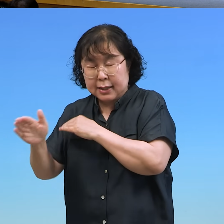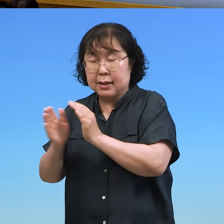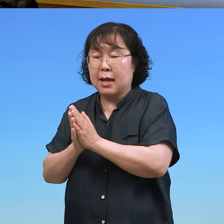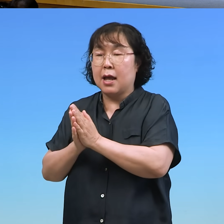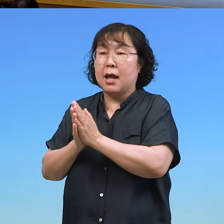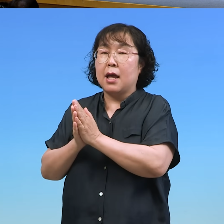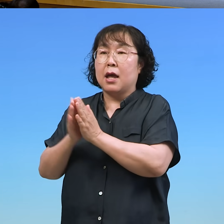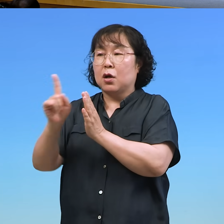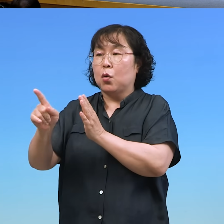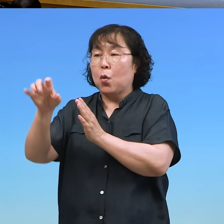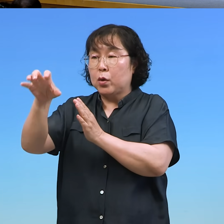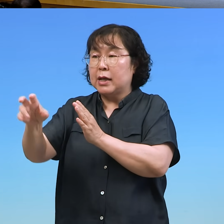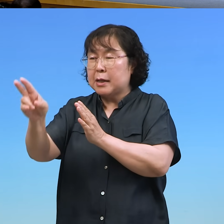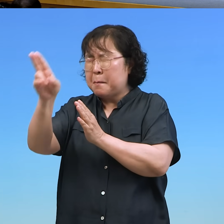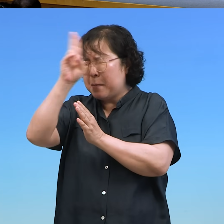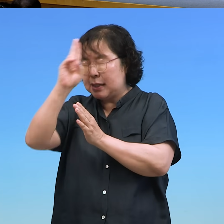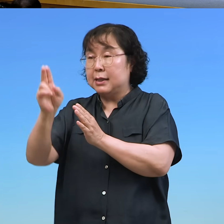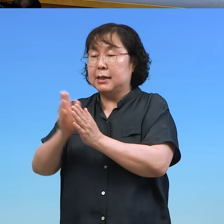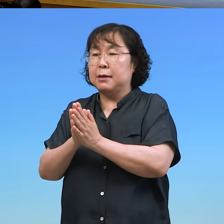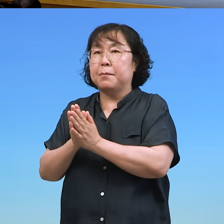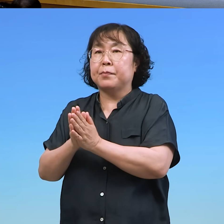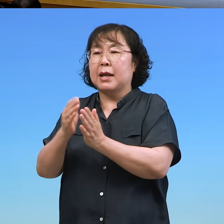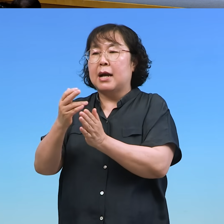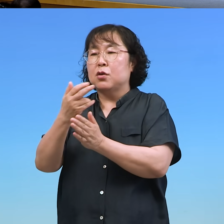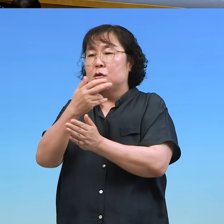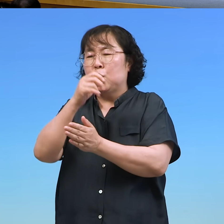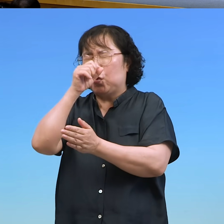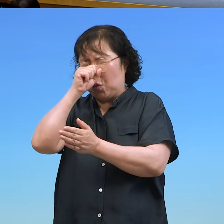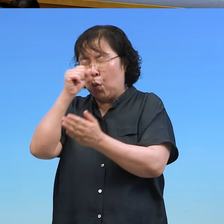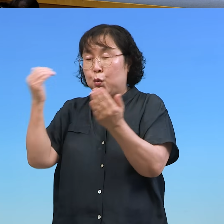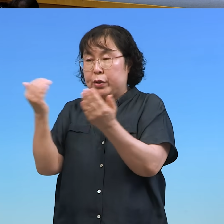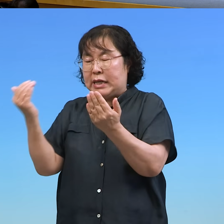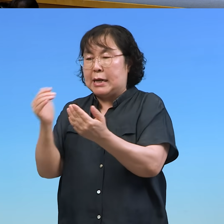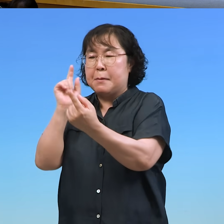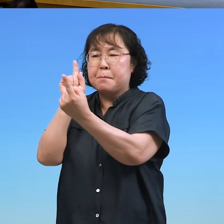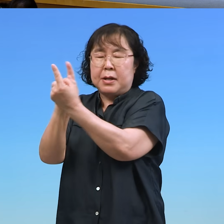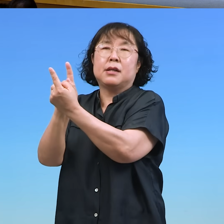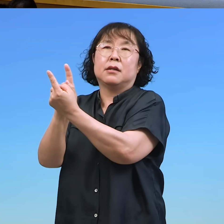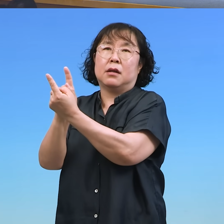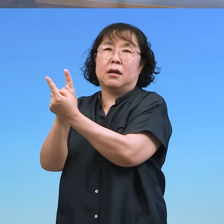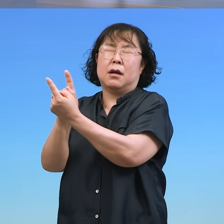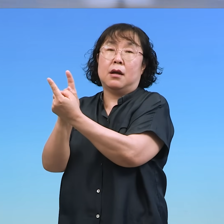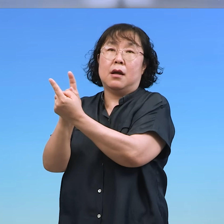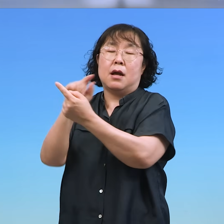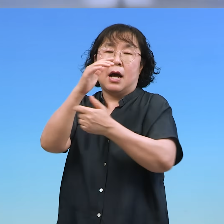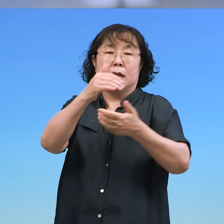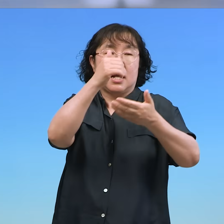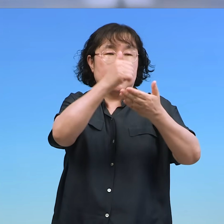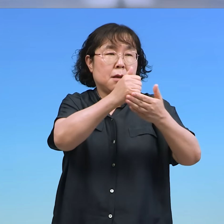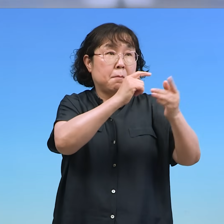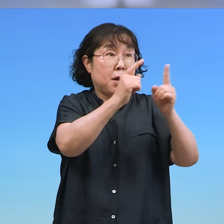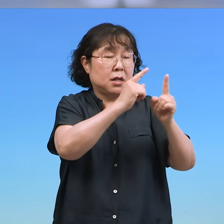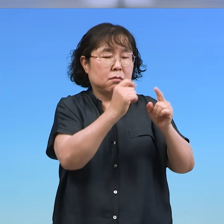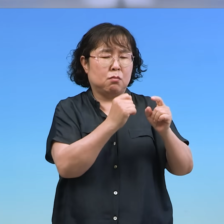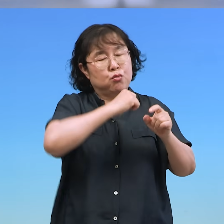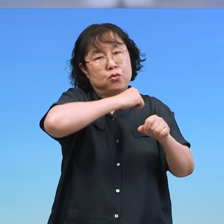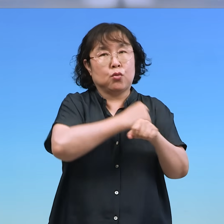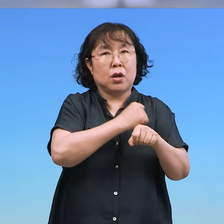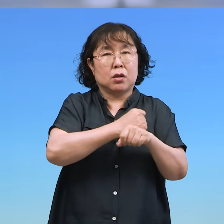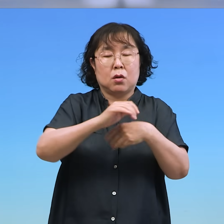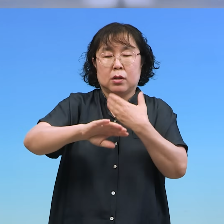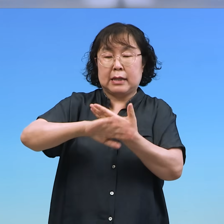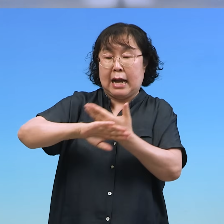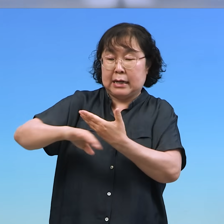내려갔더니 마침 대박이 터진지라. 하나님 말씀에 불순종해서